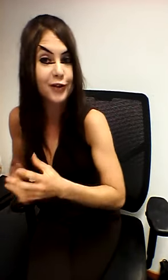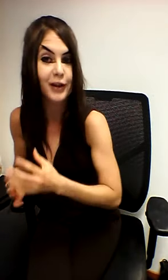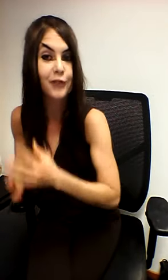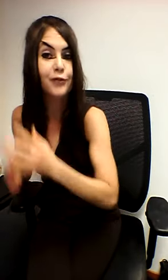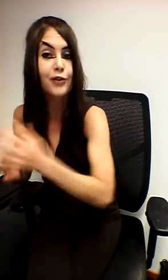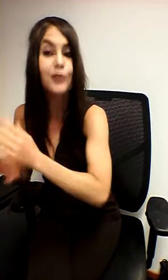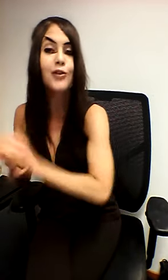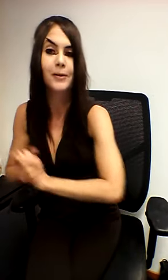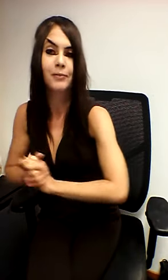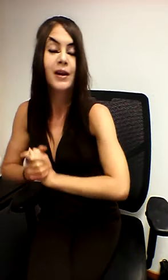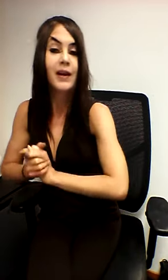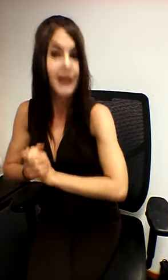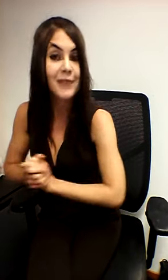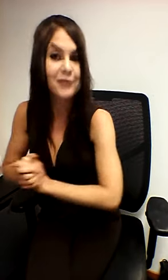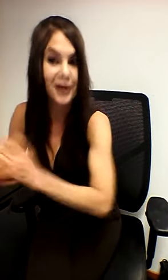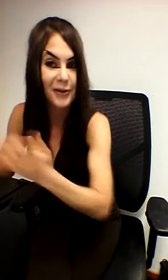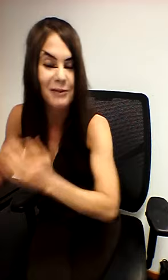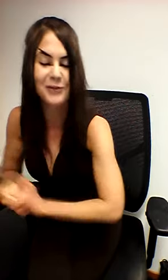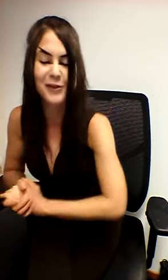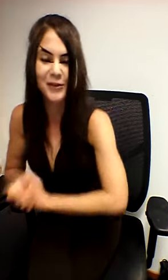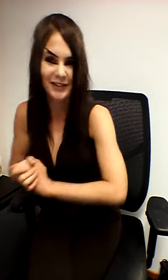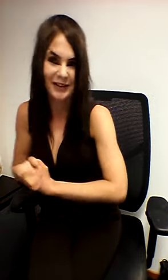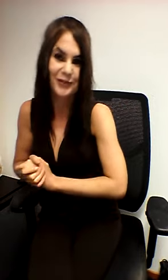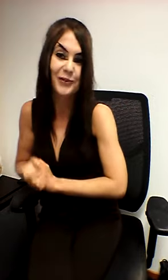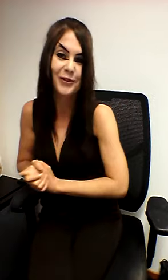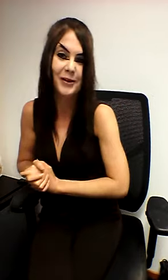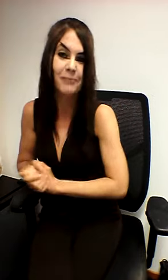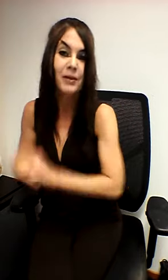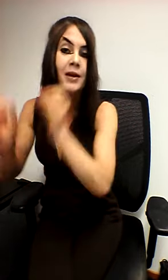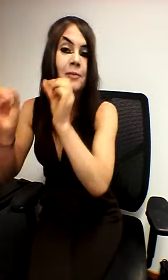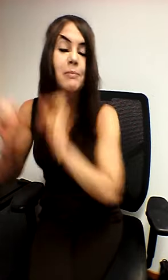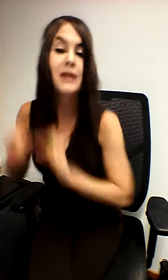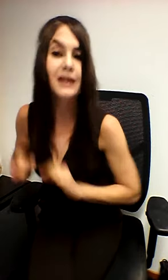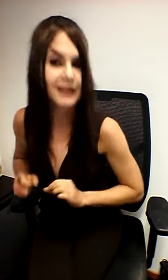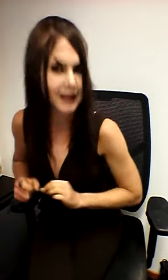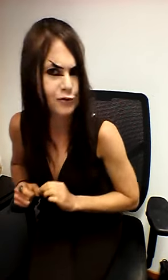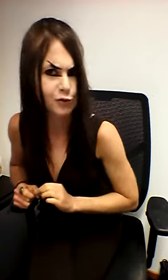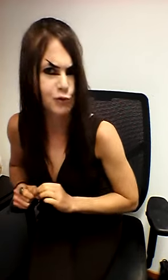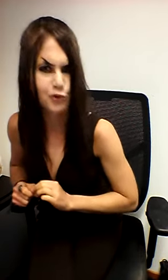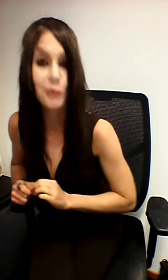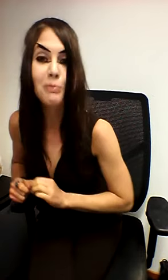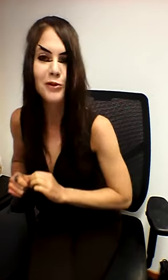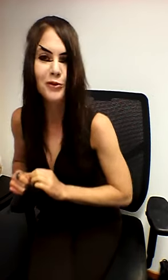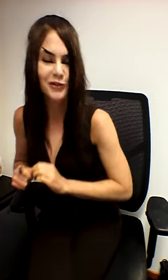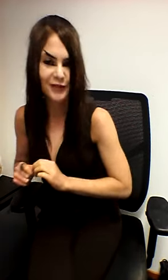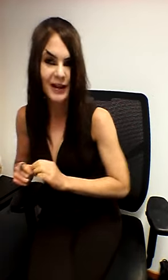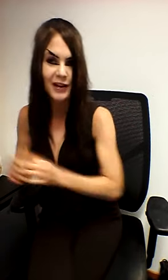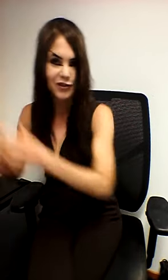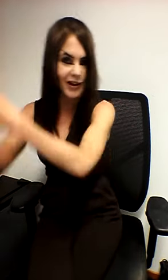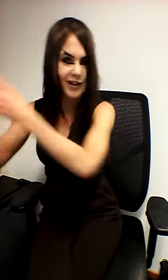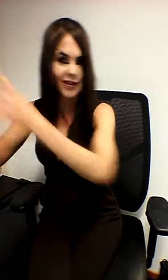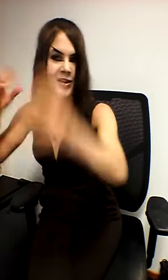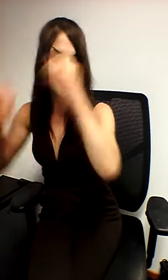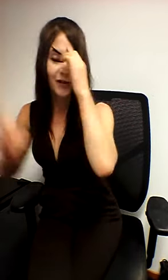gewicht verloren. Heeft al best veel gewicht verloren. Mieke heeft zo'n super deluxe weegschaal, welke